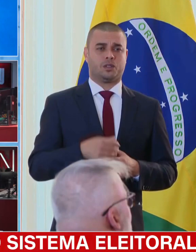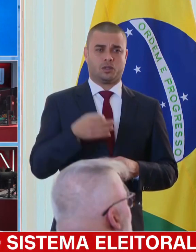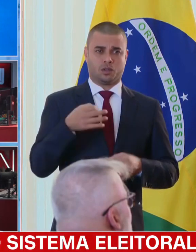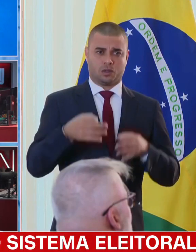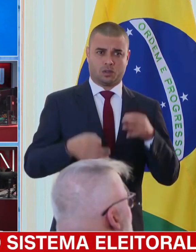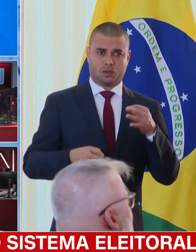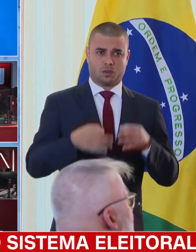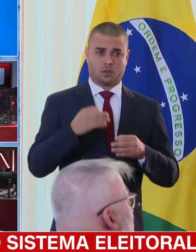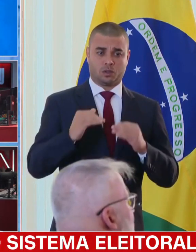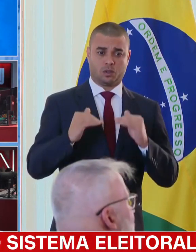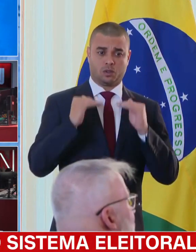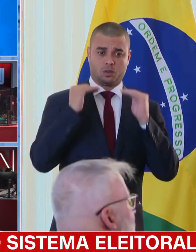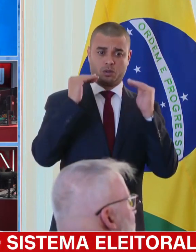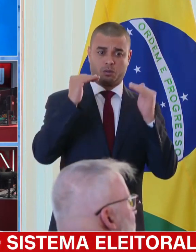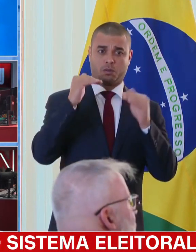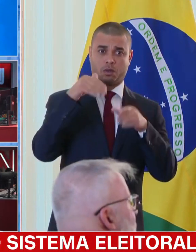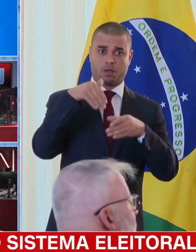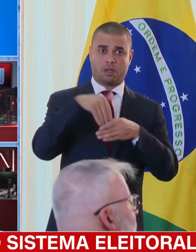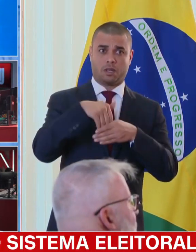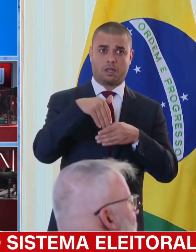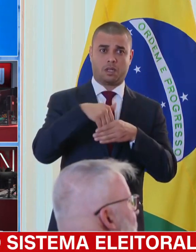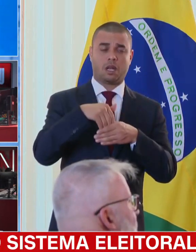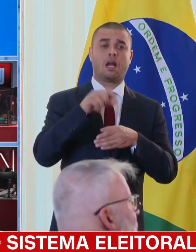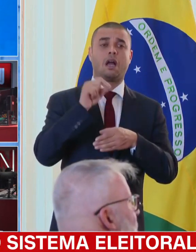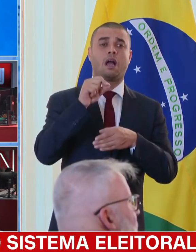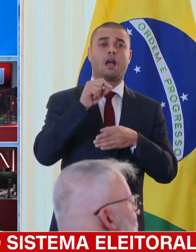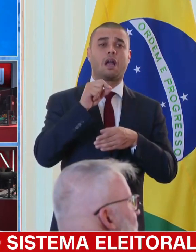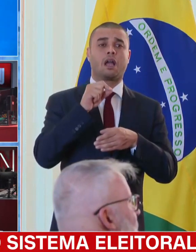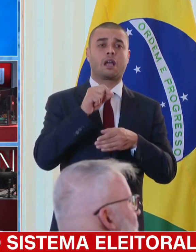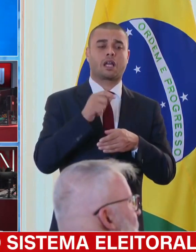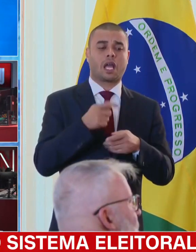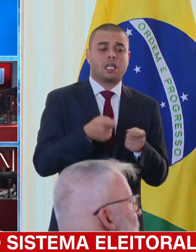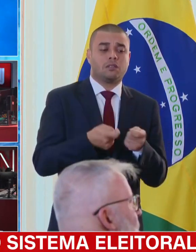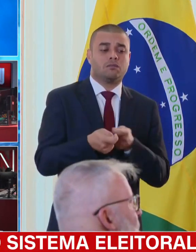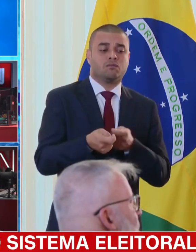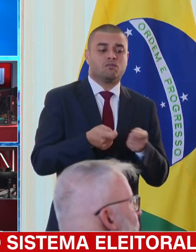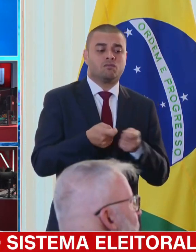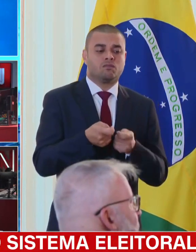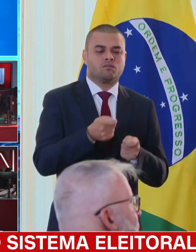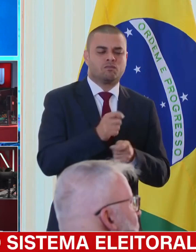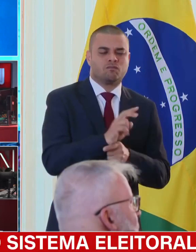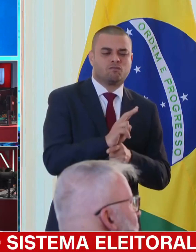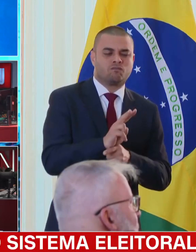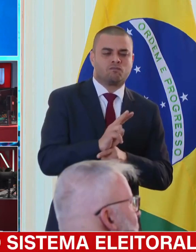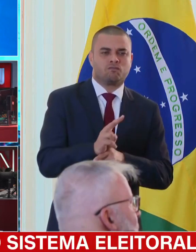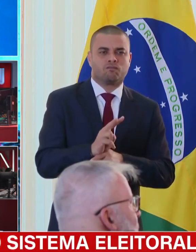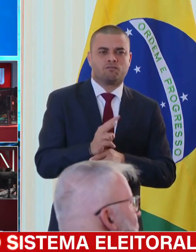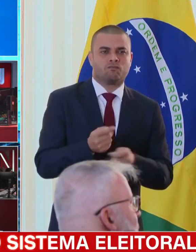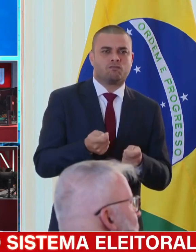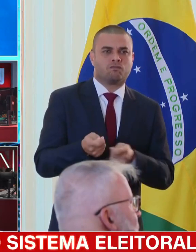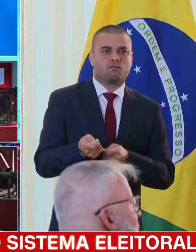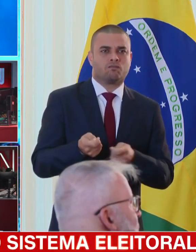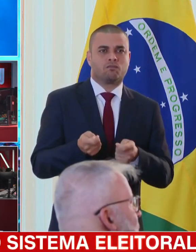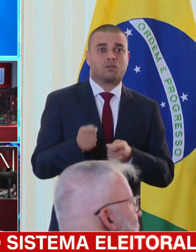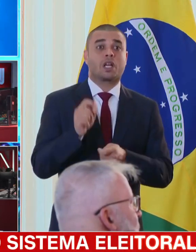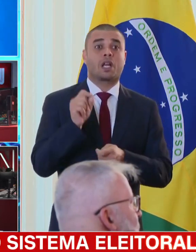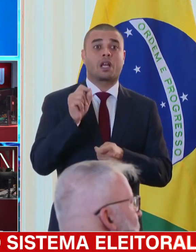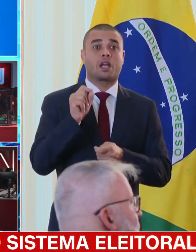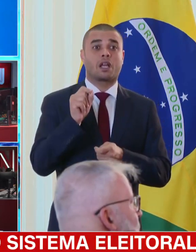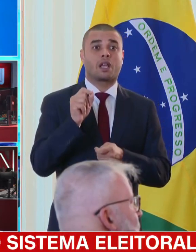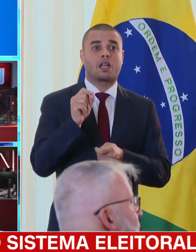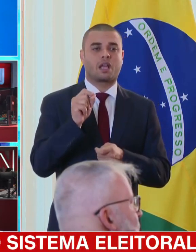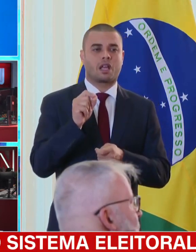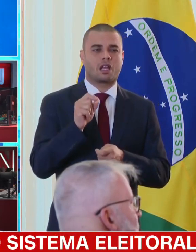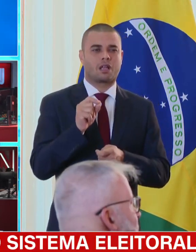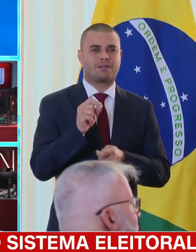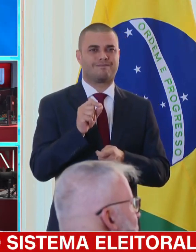32 foram acolhidas 11 estão sendo estudadas para o novo ciclo eleitoral revelando que